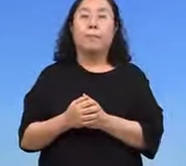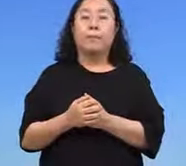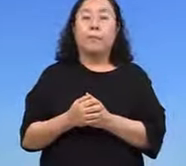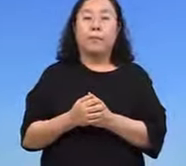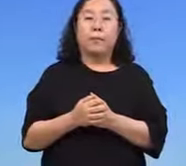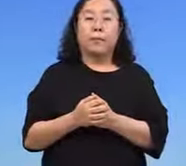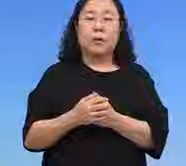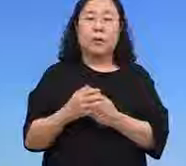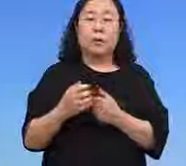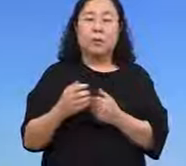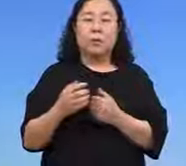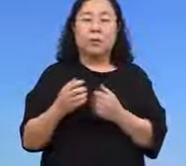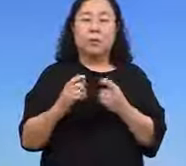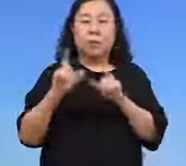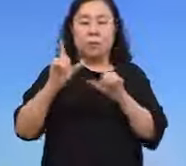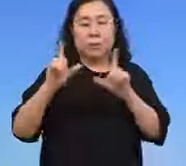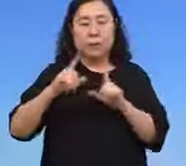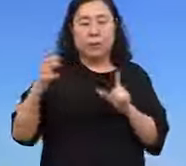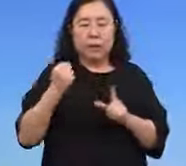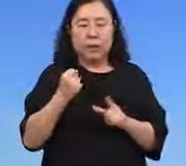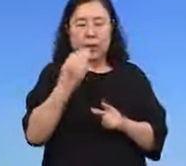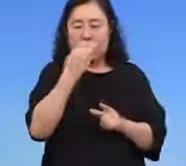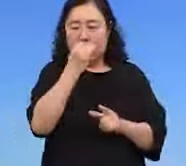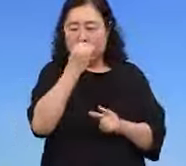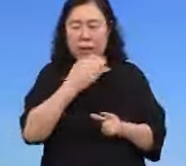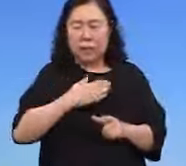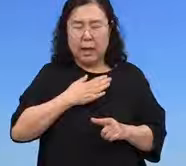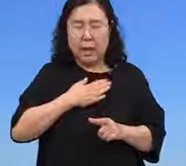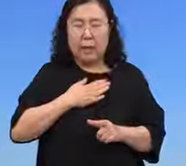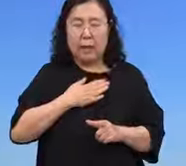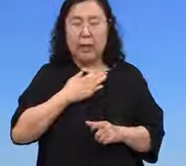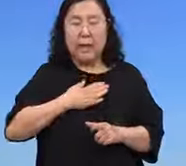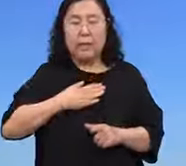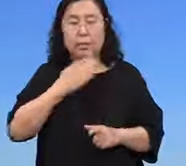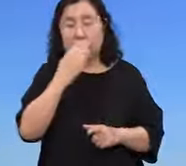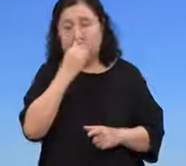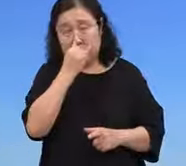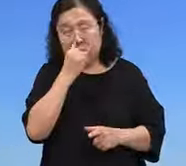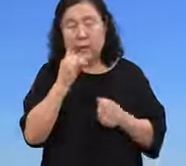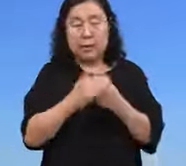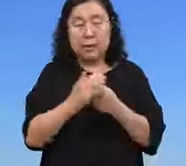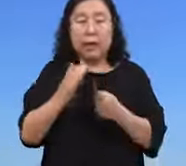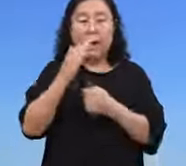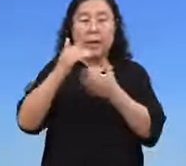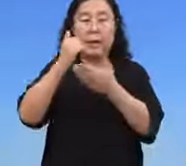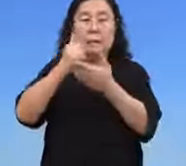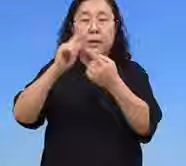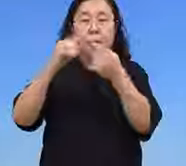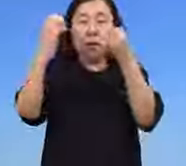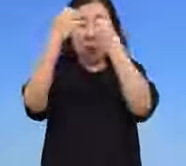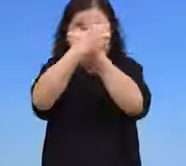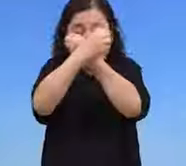그래서 여러분, 하나님에 대한 오해가 모든 문제의 근원이 된다는 것.